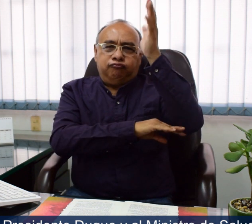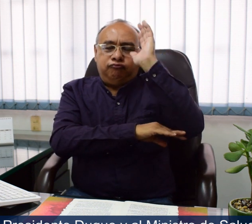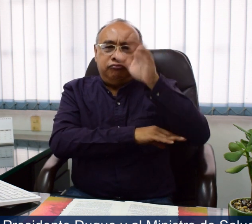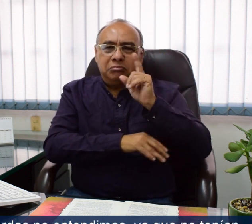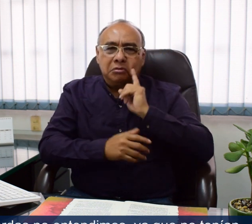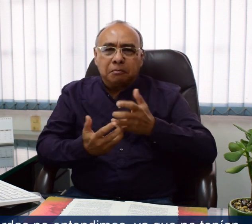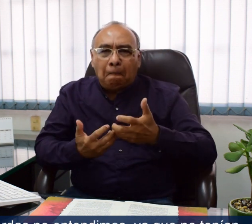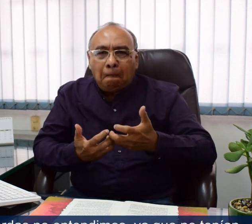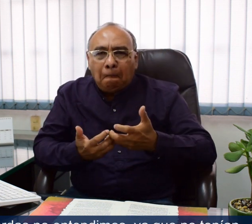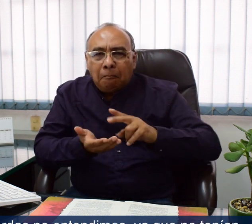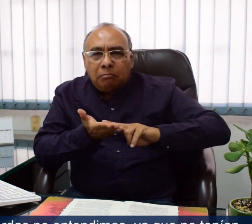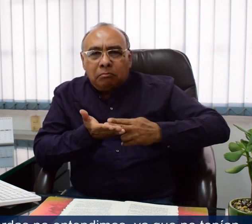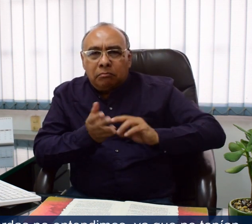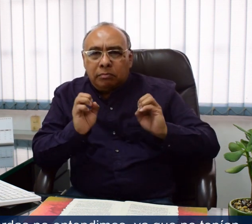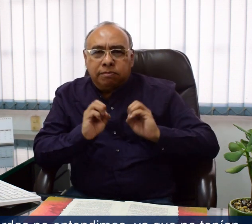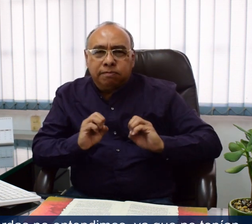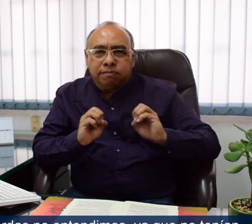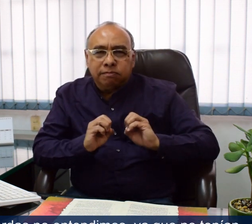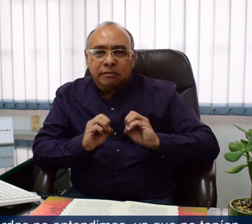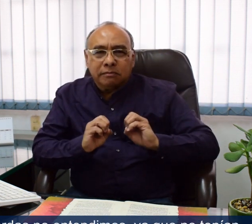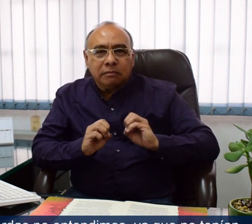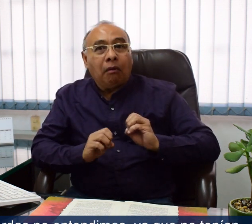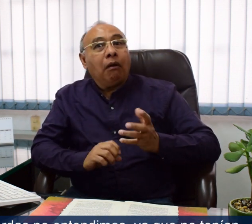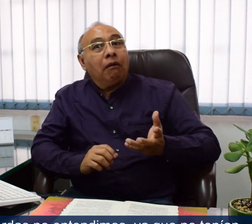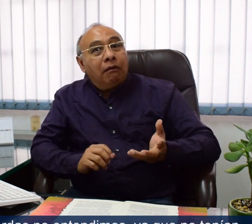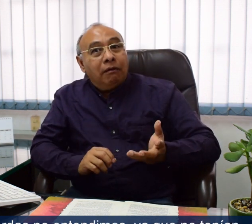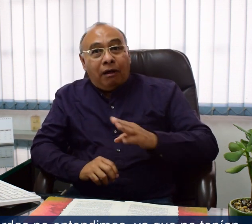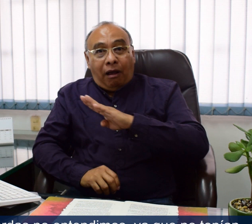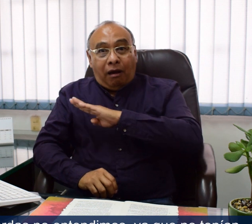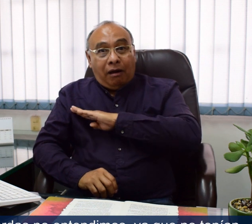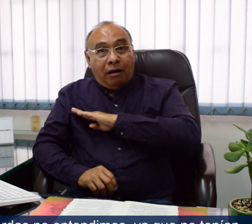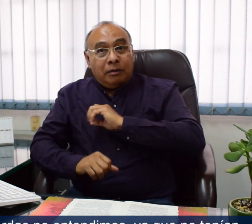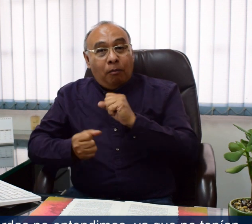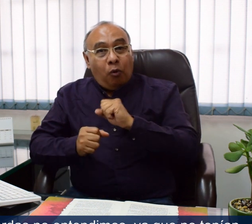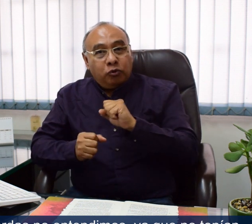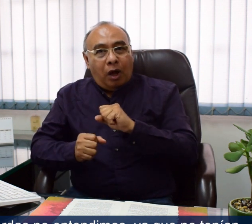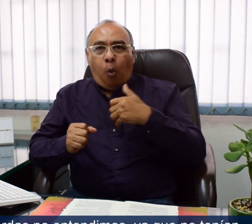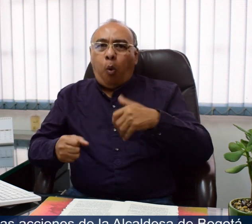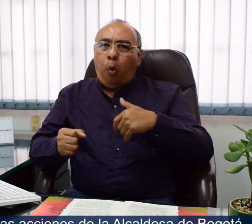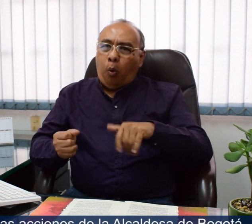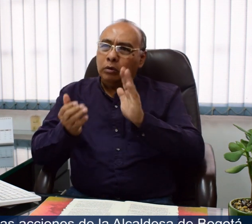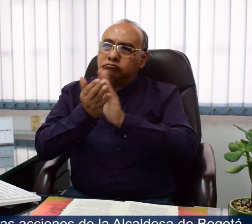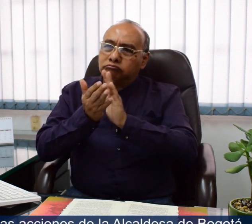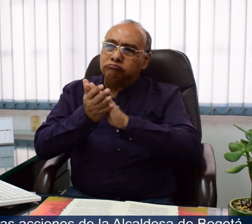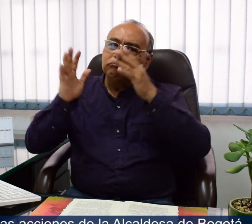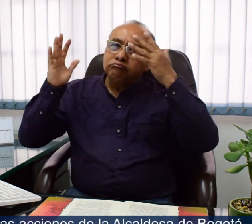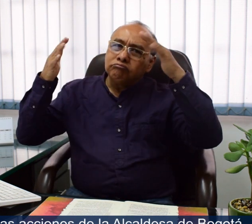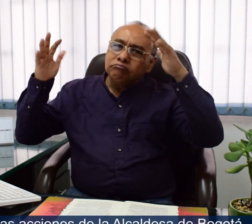Pero las personas sordas no entendimos, ya que no tenían servicio de interpretación. Por otro lado, aplaudimos las acciones de la